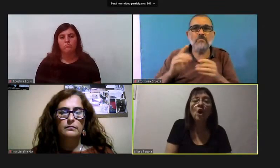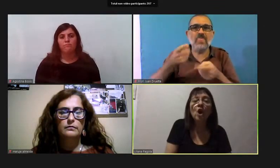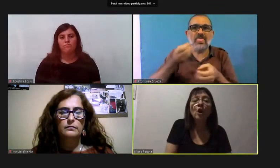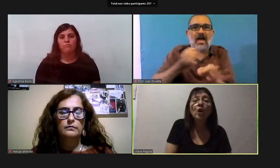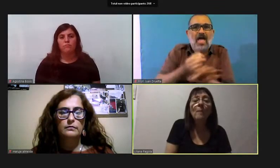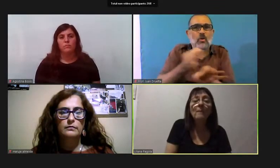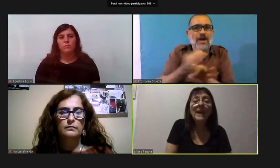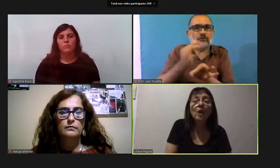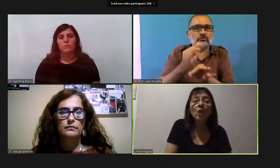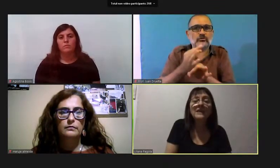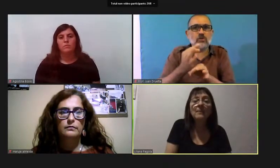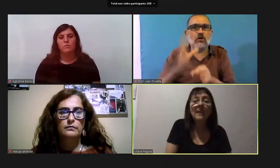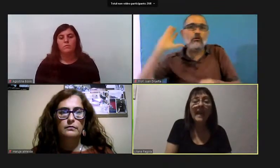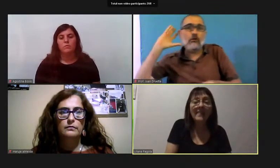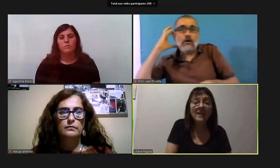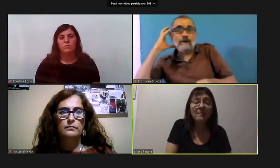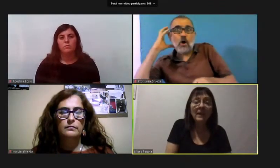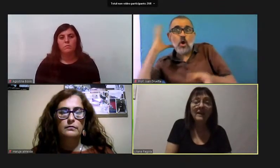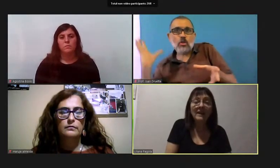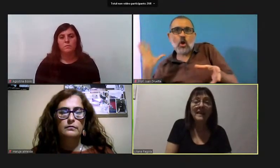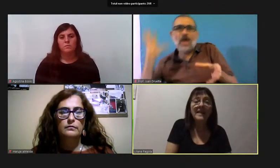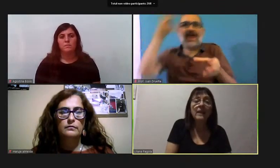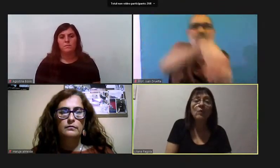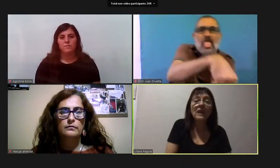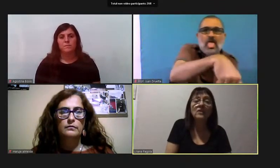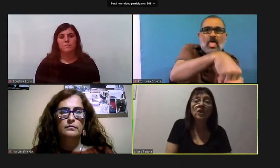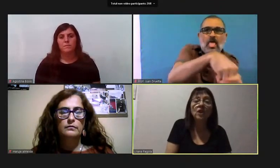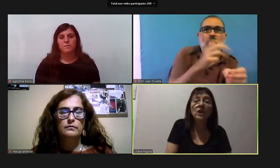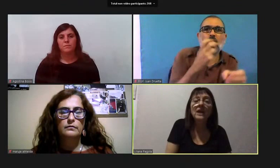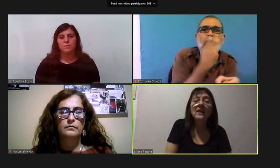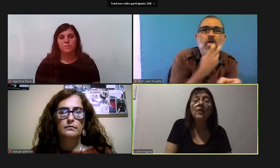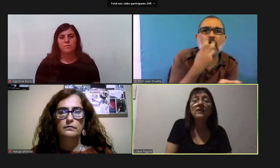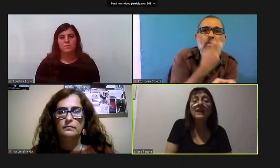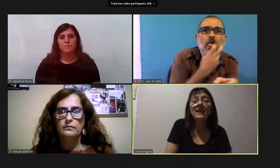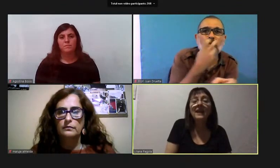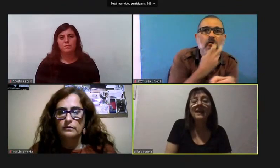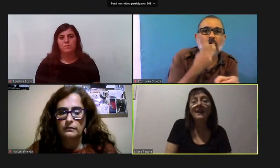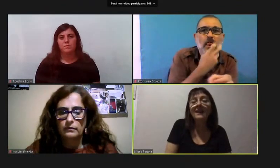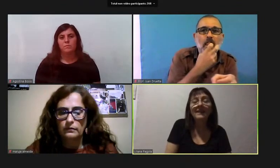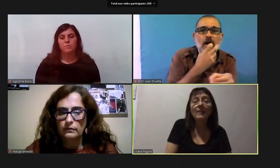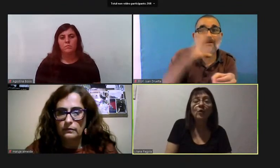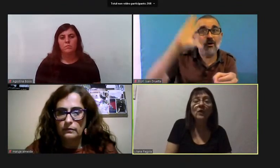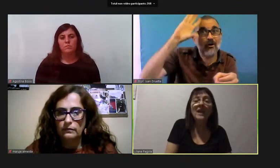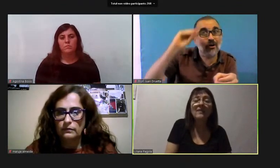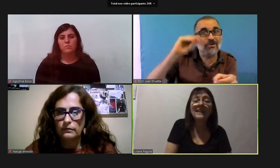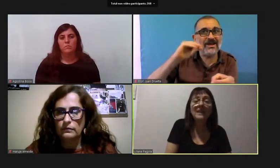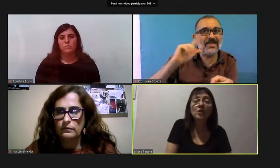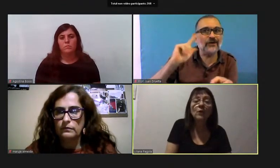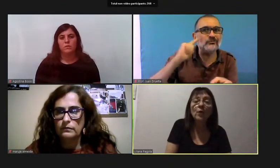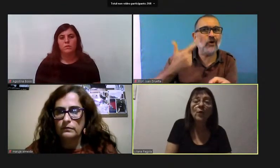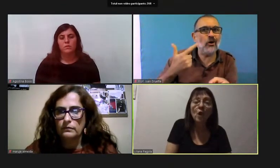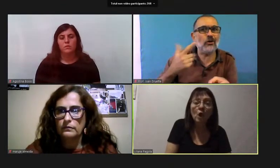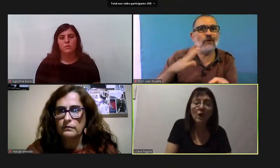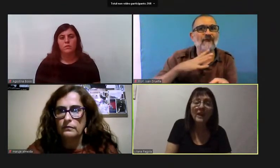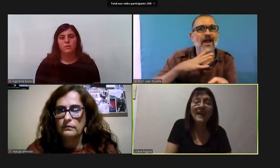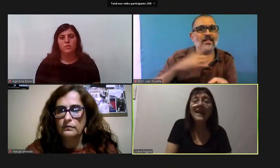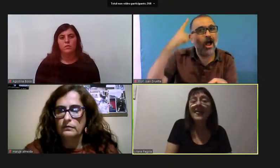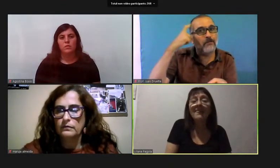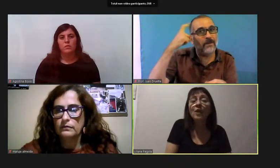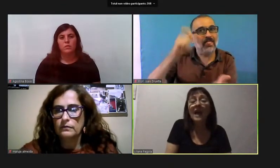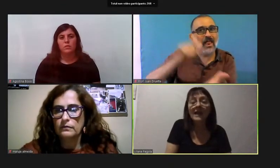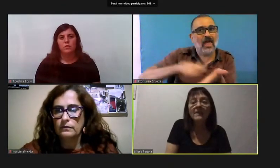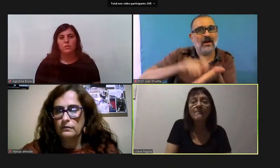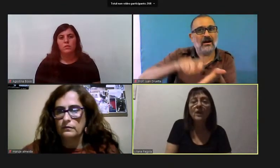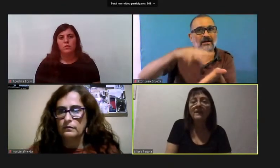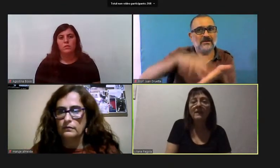necesario romper con ese paradigma que hay en educación, donde digamos, toda la rehabilitación fonoaudiológica